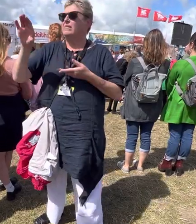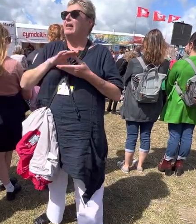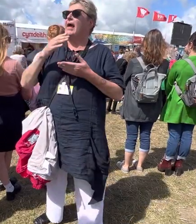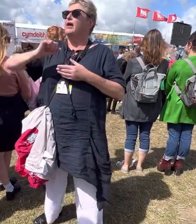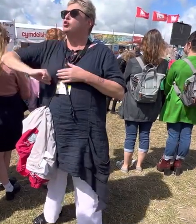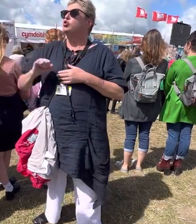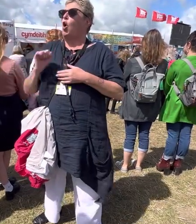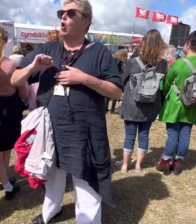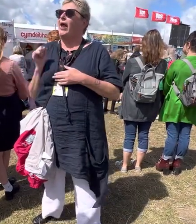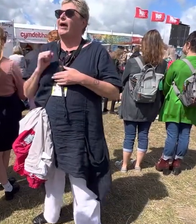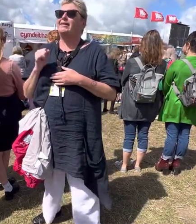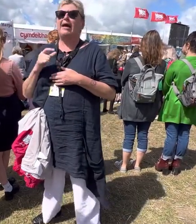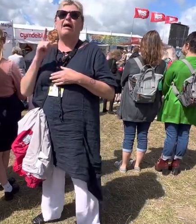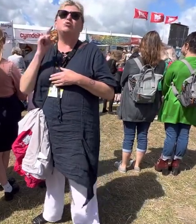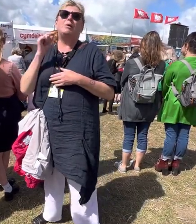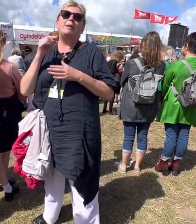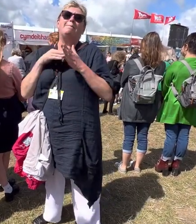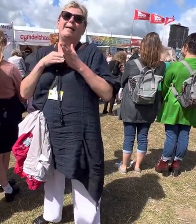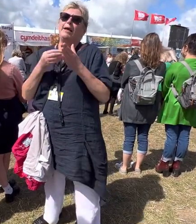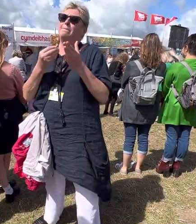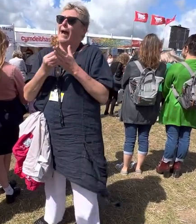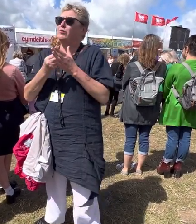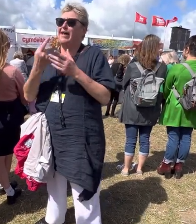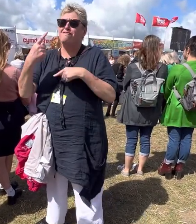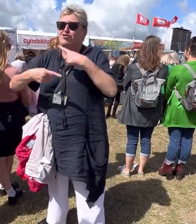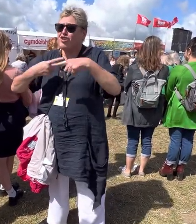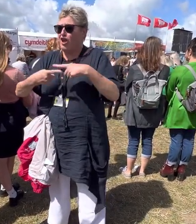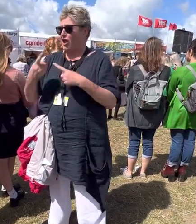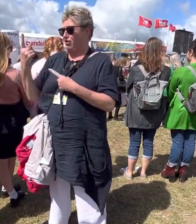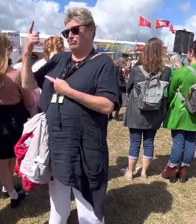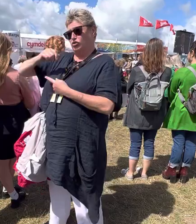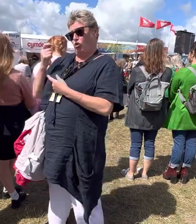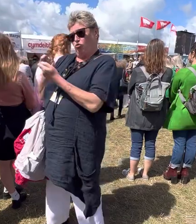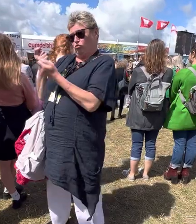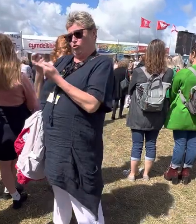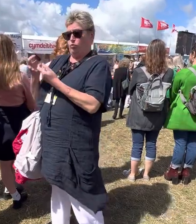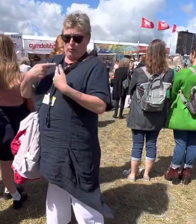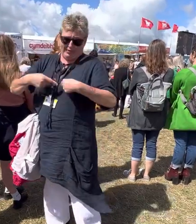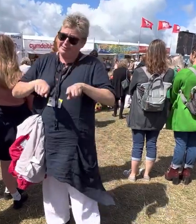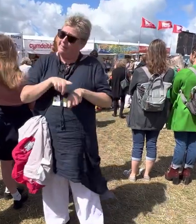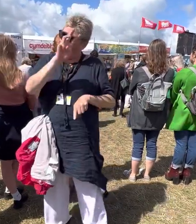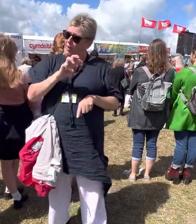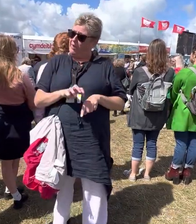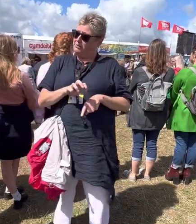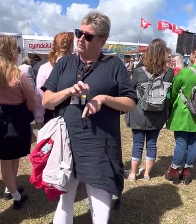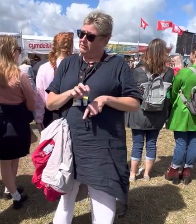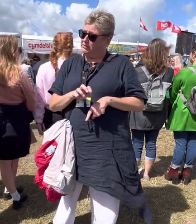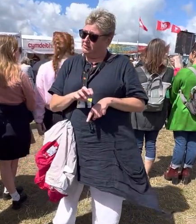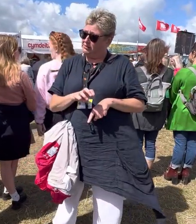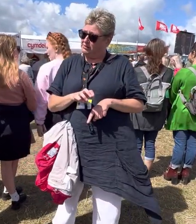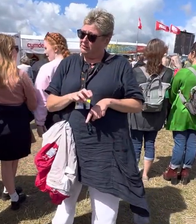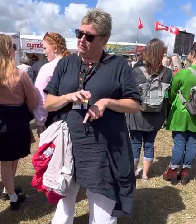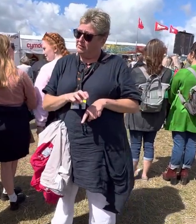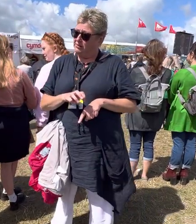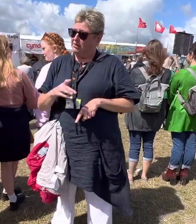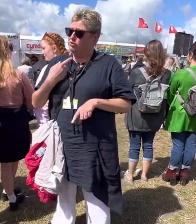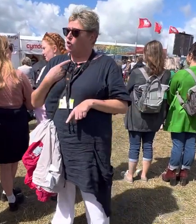werth 20 miliwn o bunnoedd y flwyddyn. A hefyd hwyso creu cronfa benthygiadau trwy fan cymunedol fel Banc